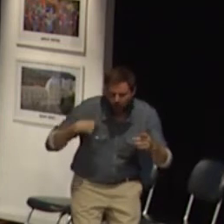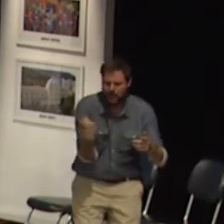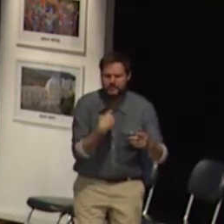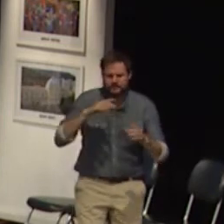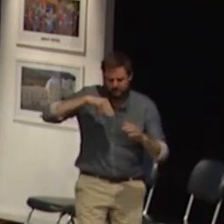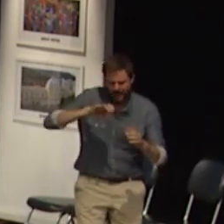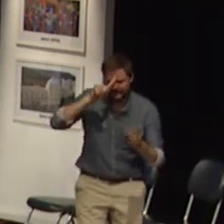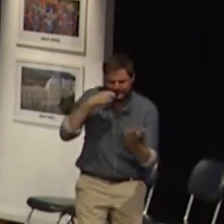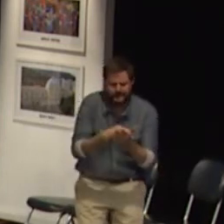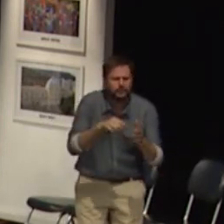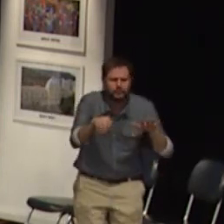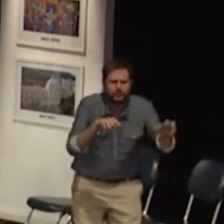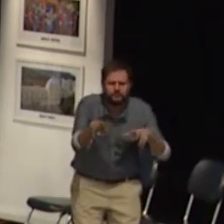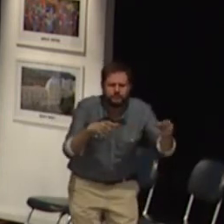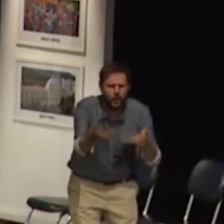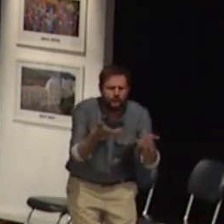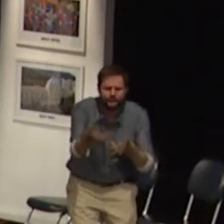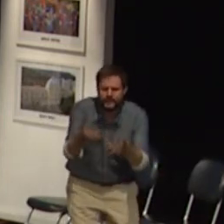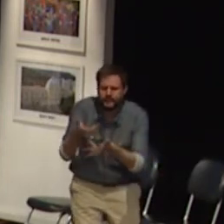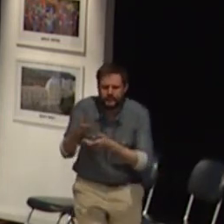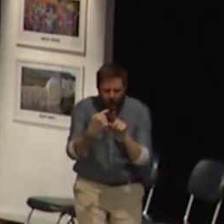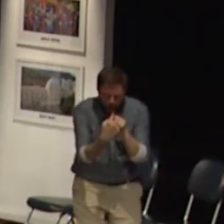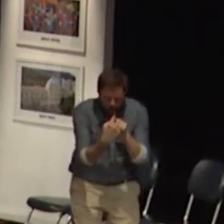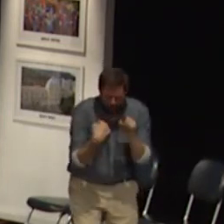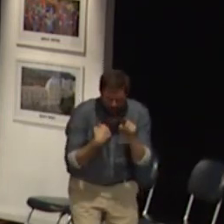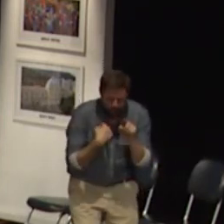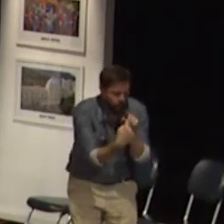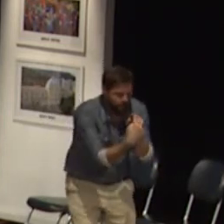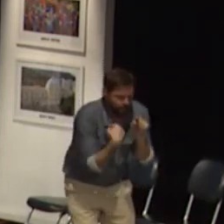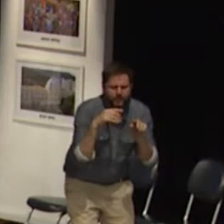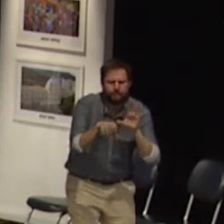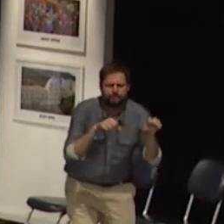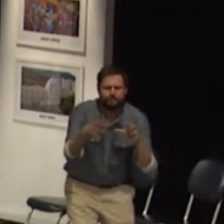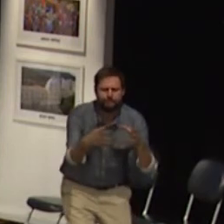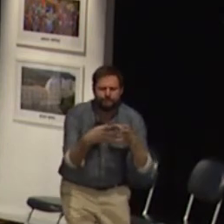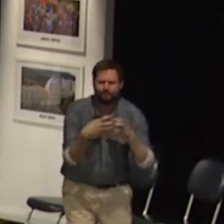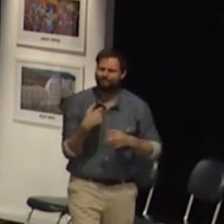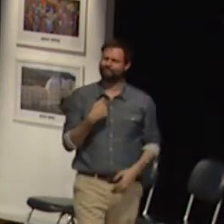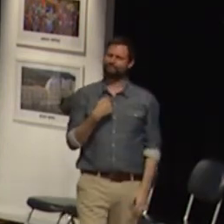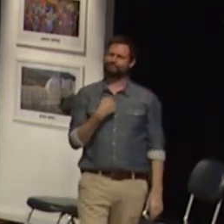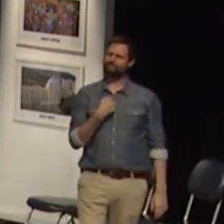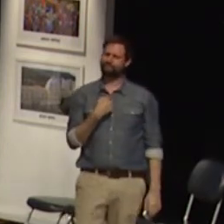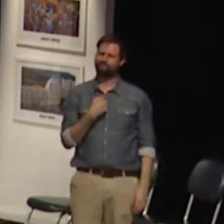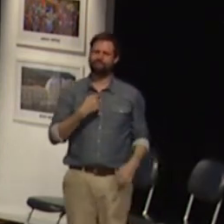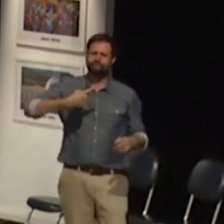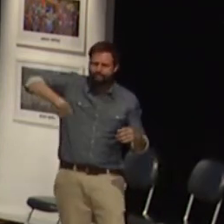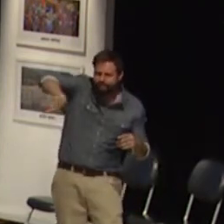eu estou mandando, né? O MEC determinou, né? E você combina, você obedece. Então, eu não acho que é